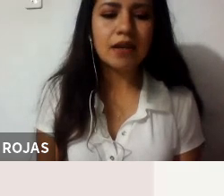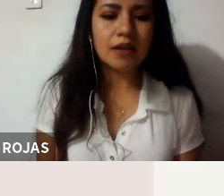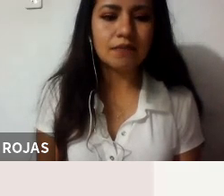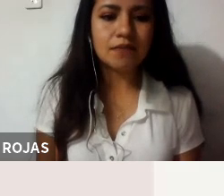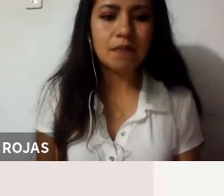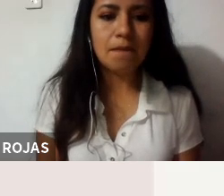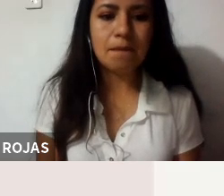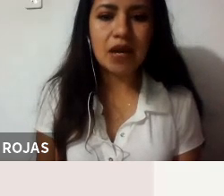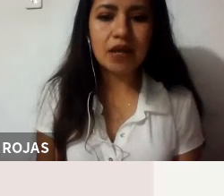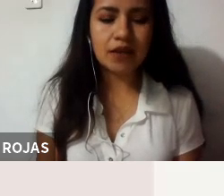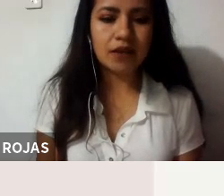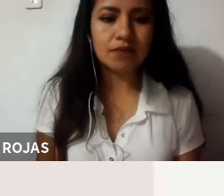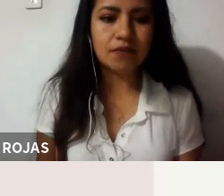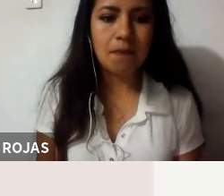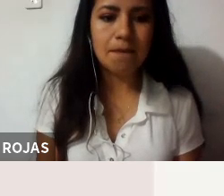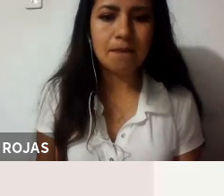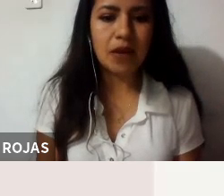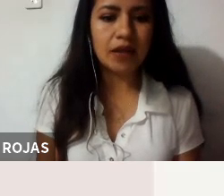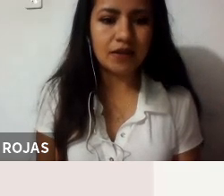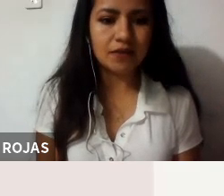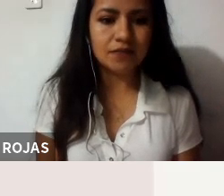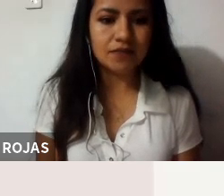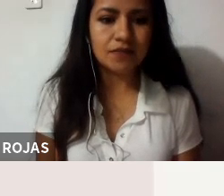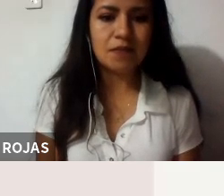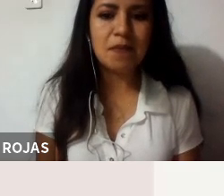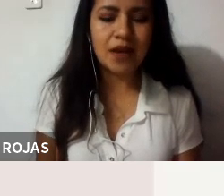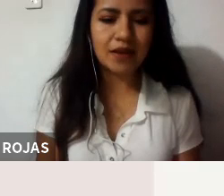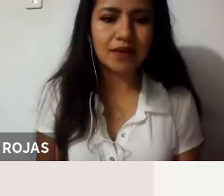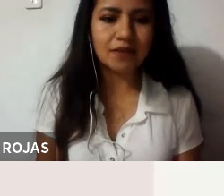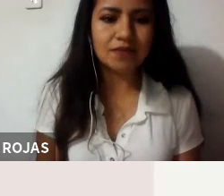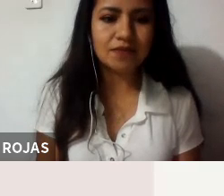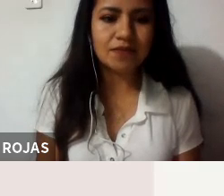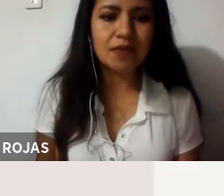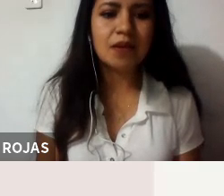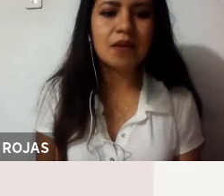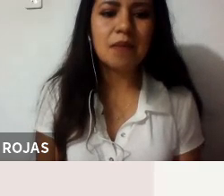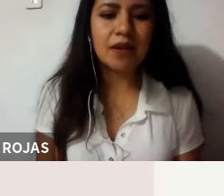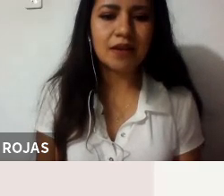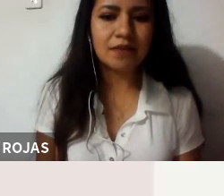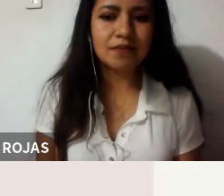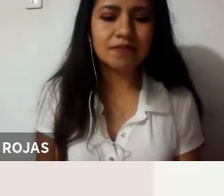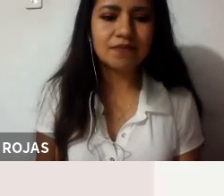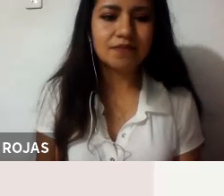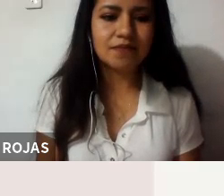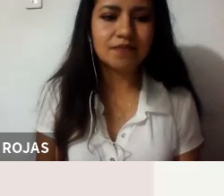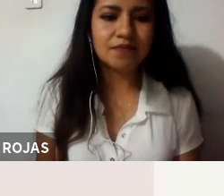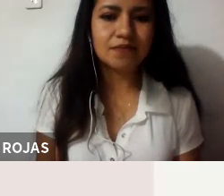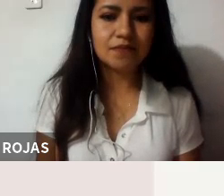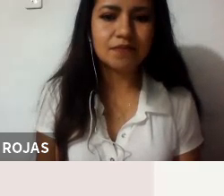¿Para qué? ¿Para qué? ¿Para qué? ¿Para qué? ¿Para qué?